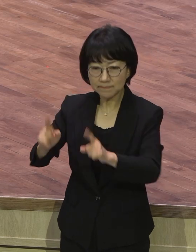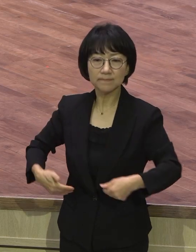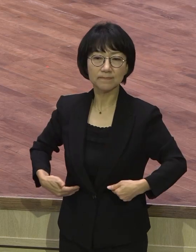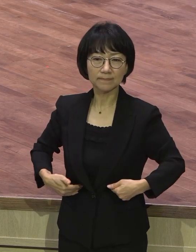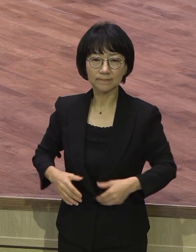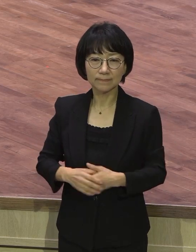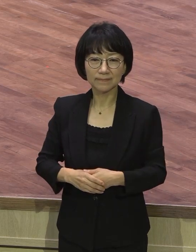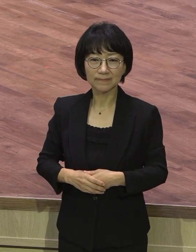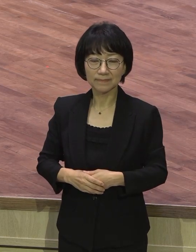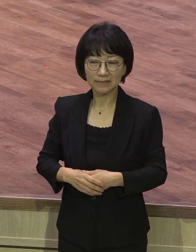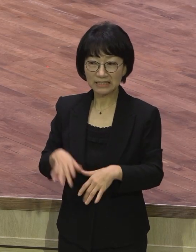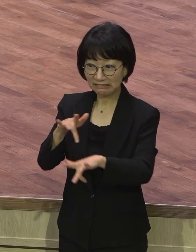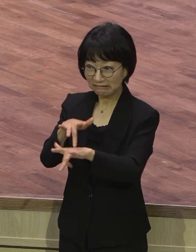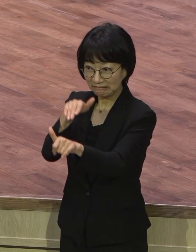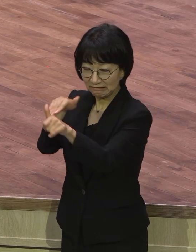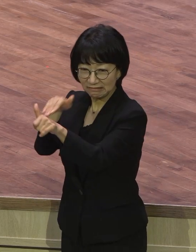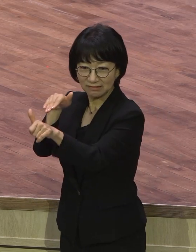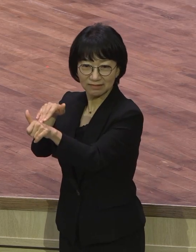이 사단의 공격입니다.